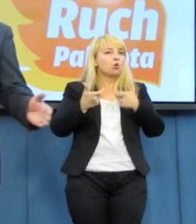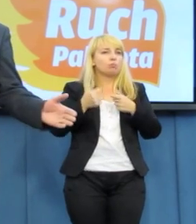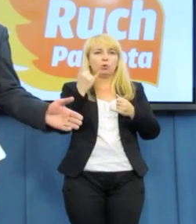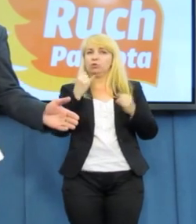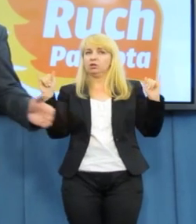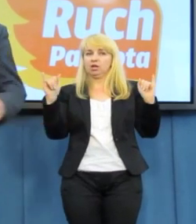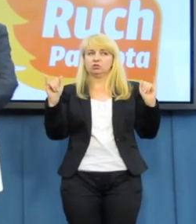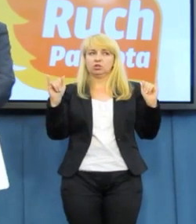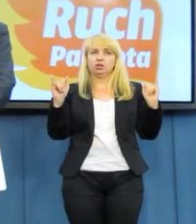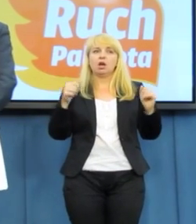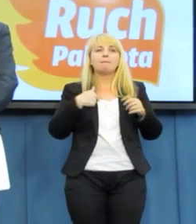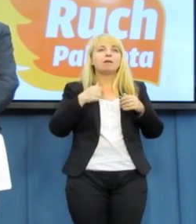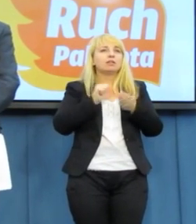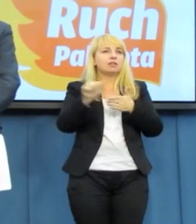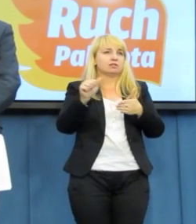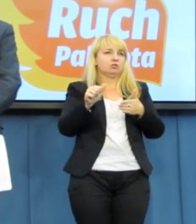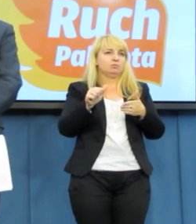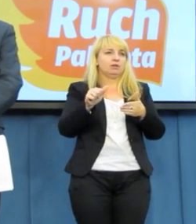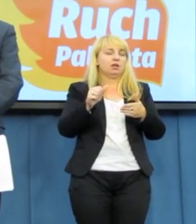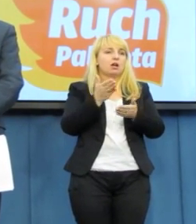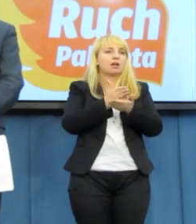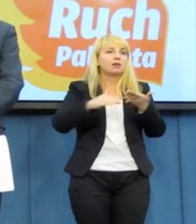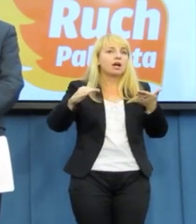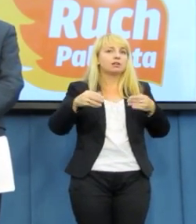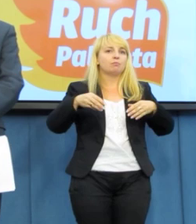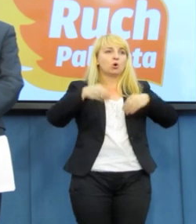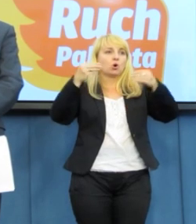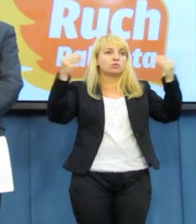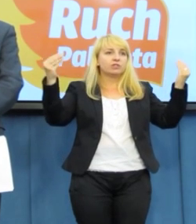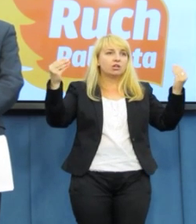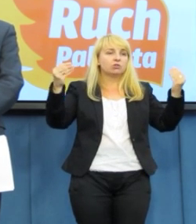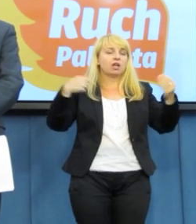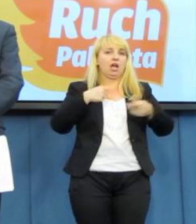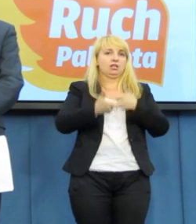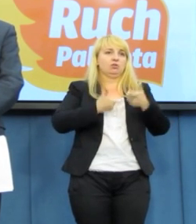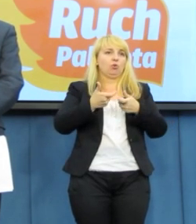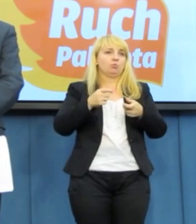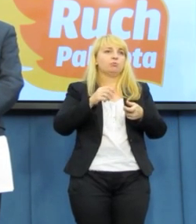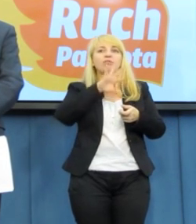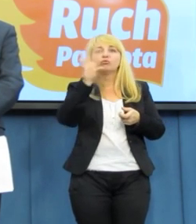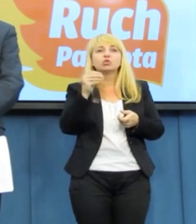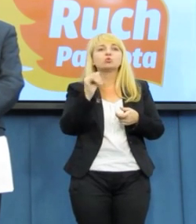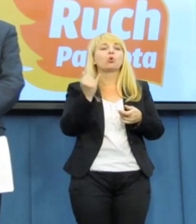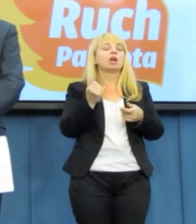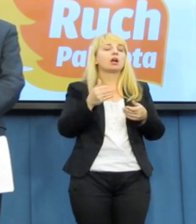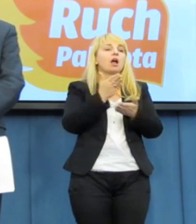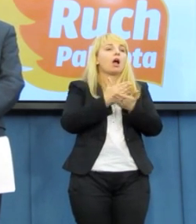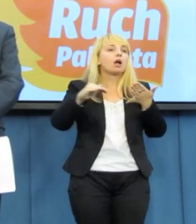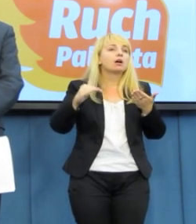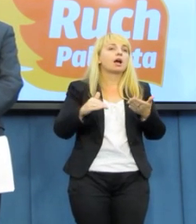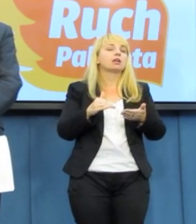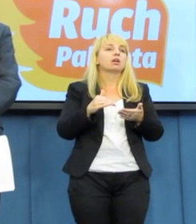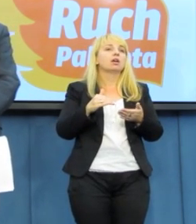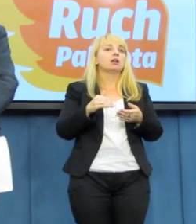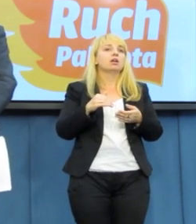naprawdę przesuwa w stronę całych krajów takich nierozwijających się islamskich, gdzie rządzi po prostu prawo